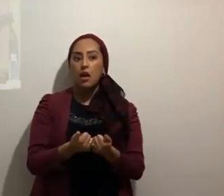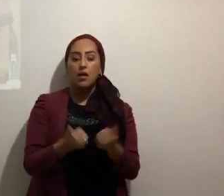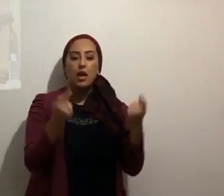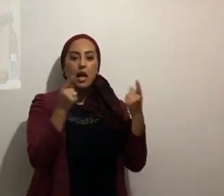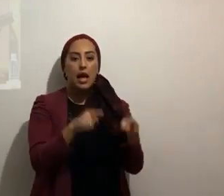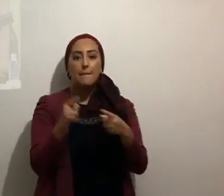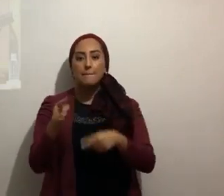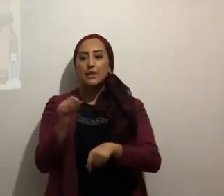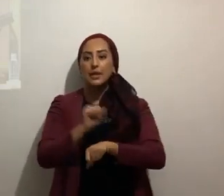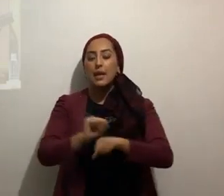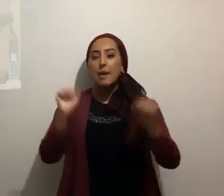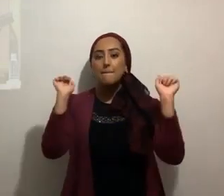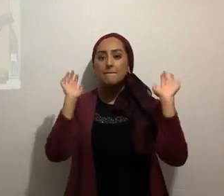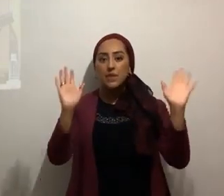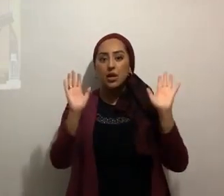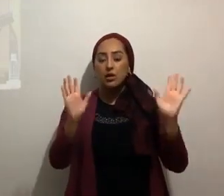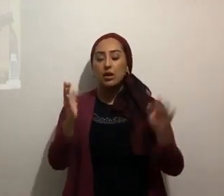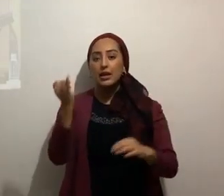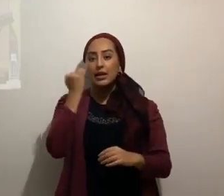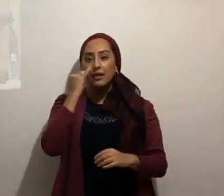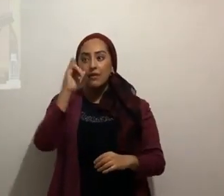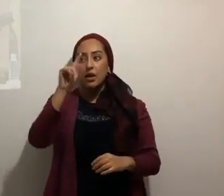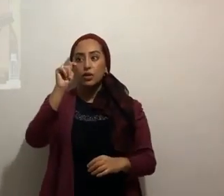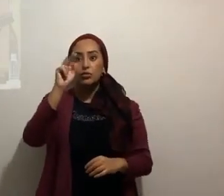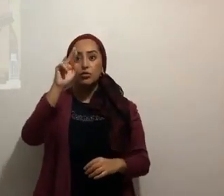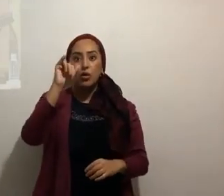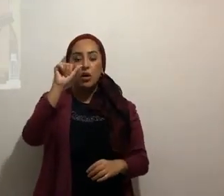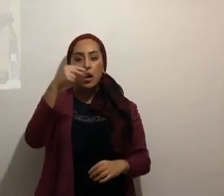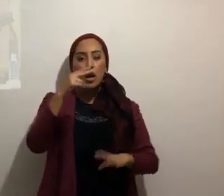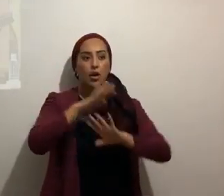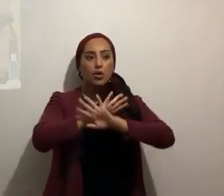los milagros si la Torah ya no?